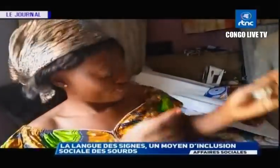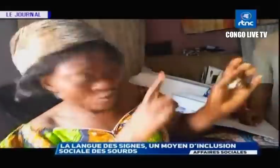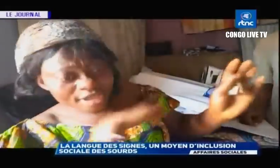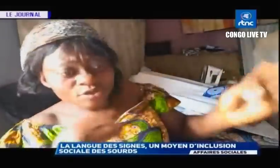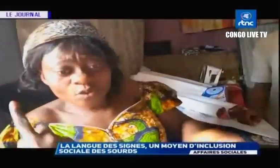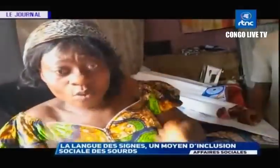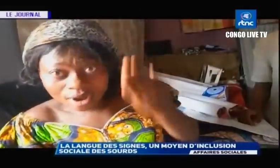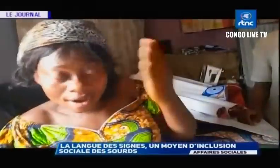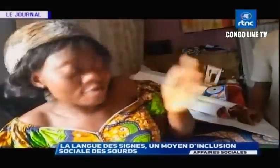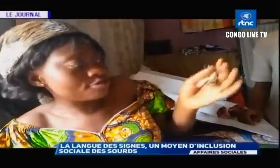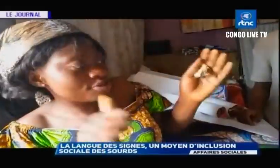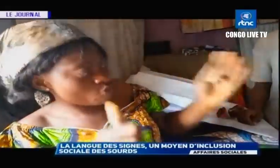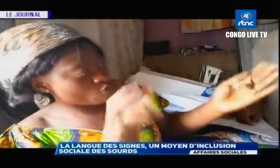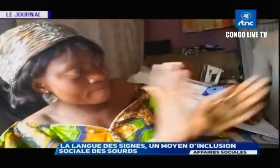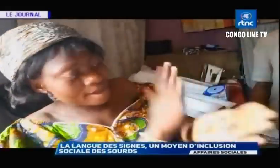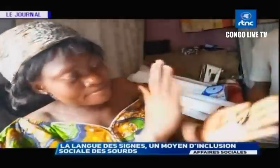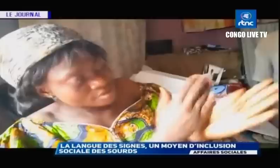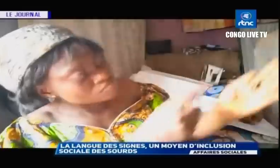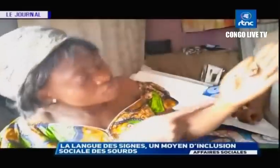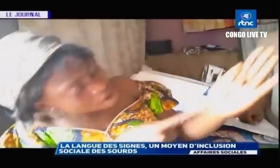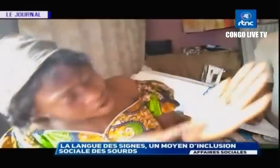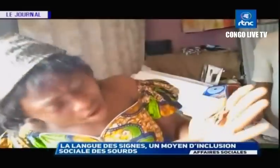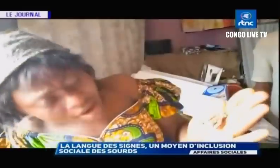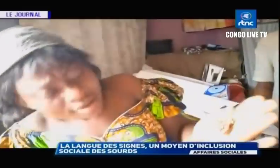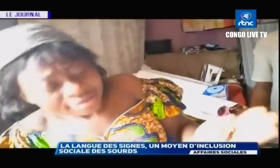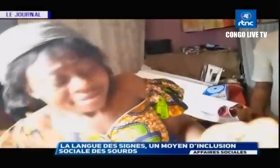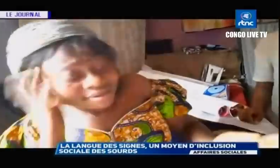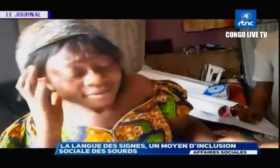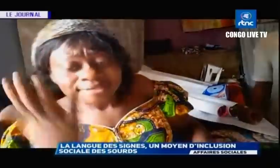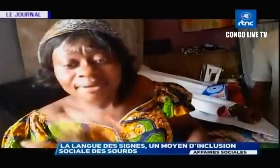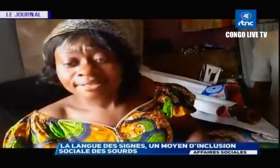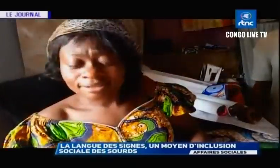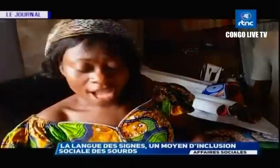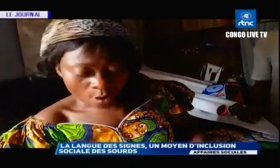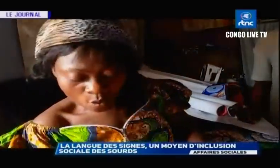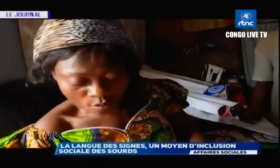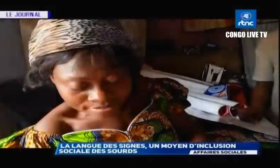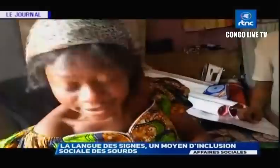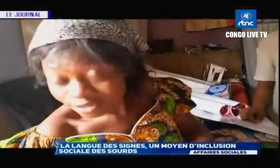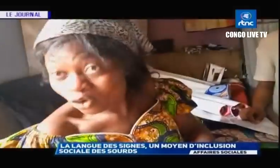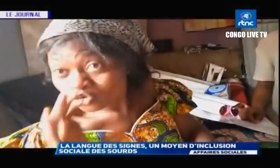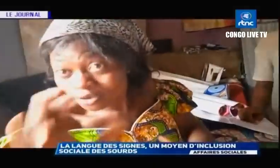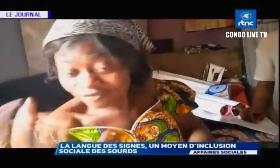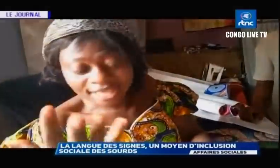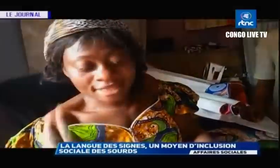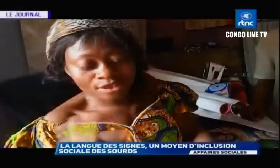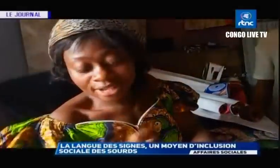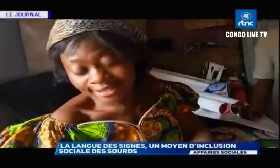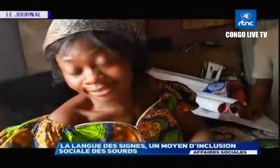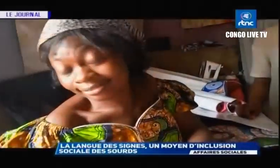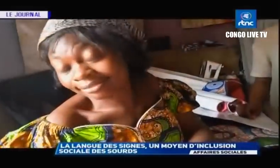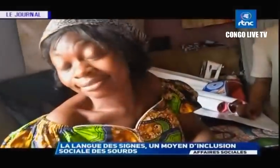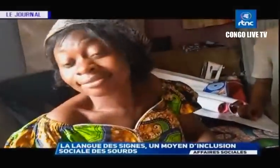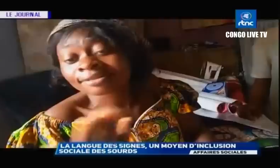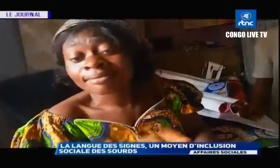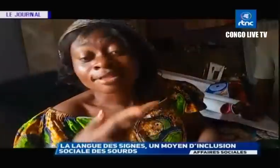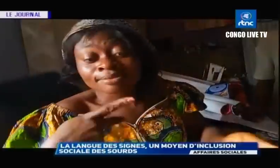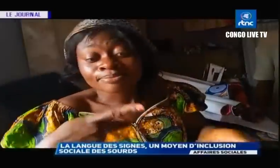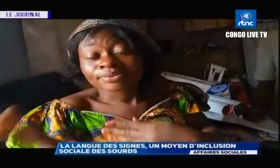les mentions écrites. Par exemple, pour le choix des modèles dans nos catalogues, et pour marchander les prix.